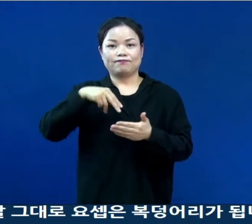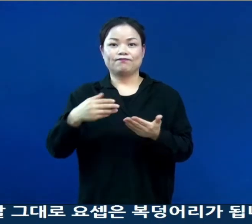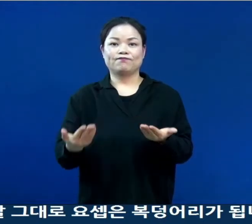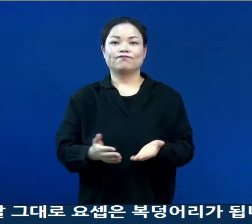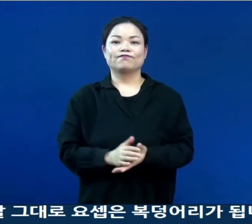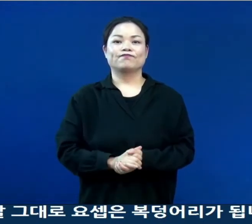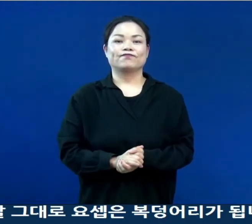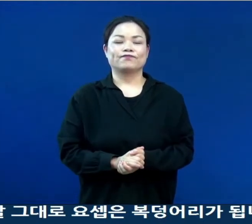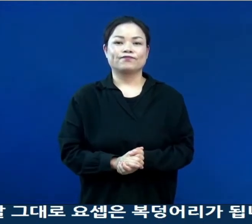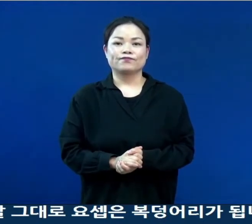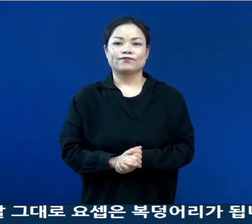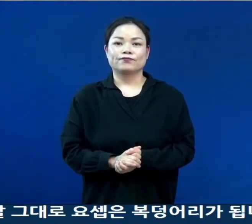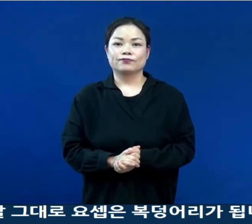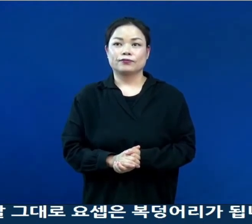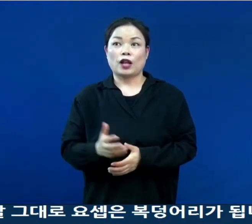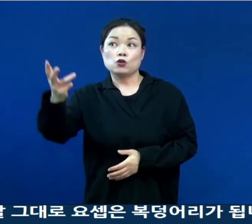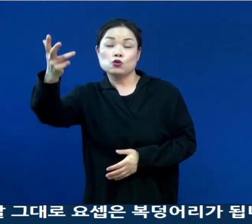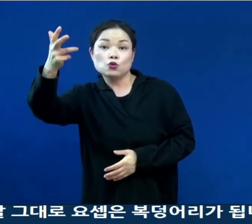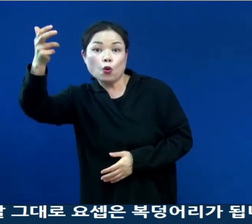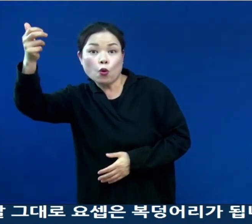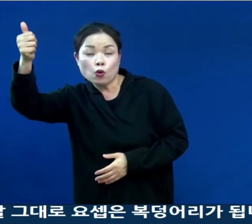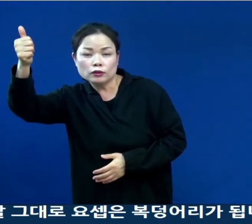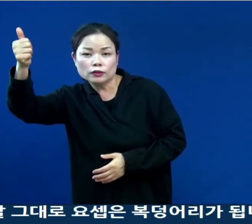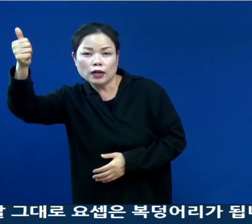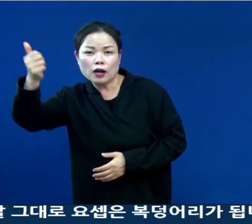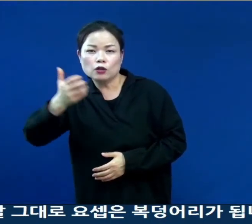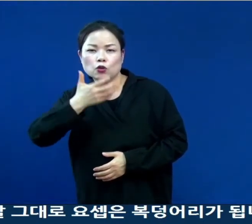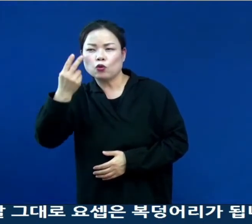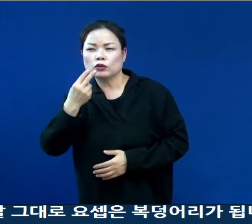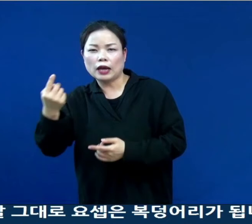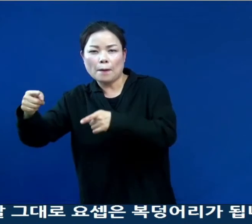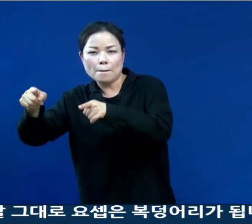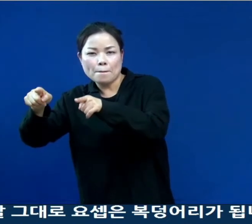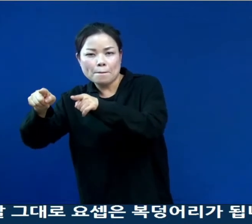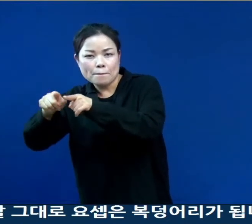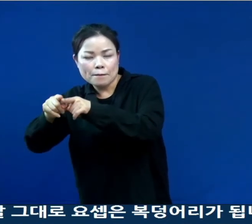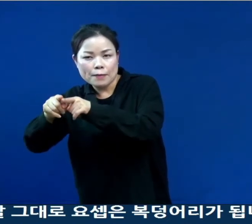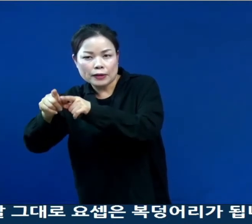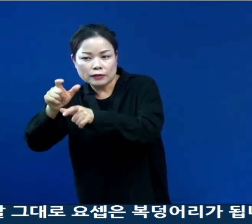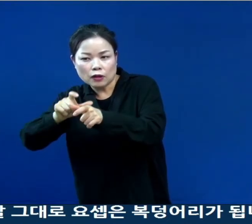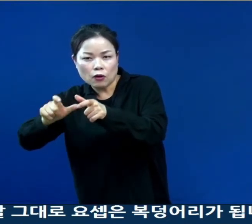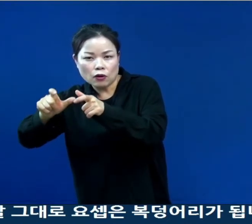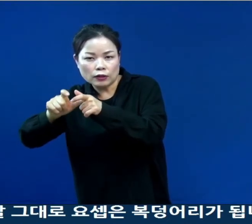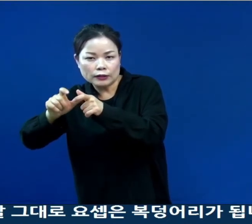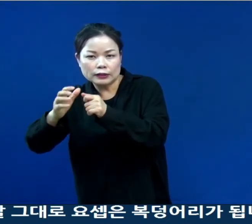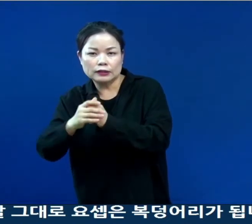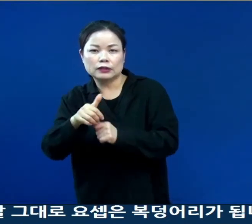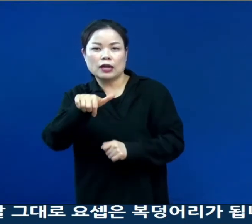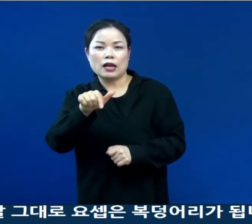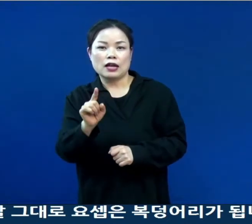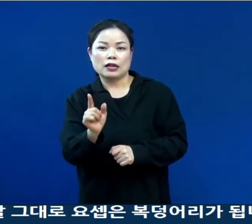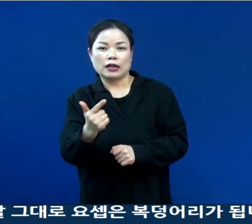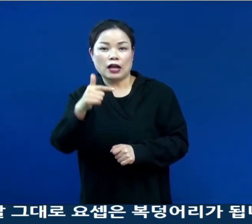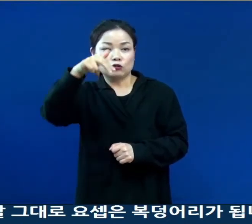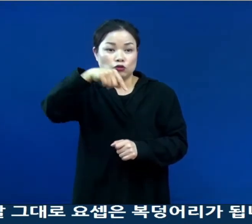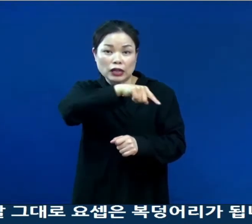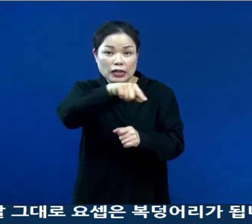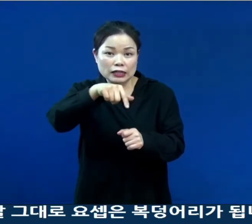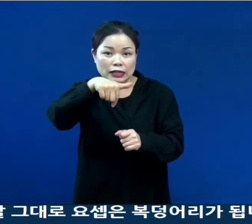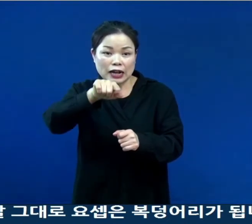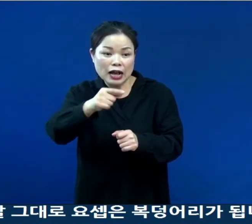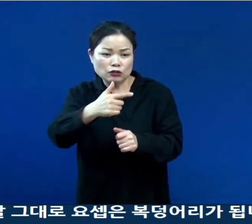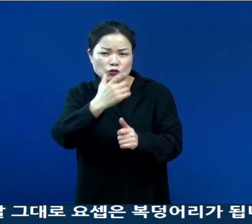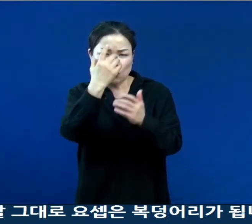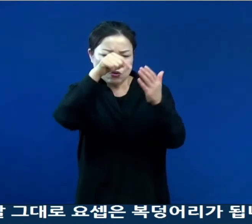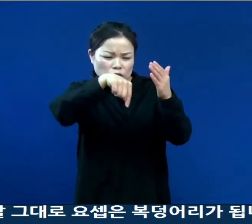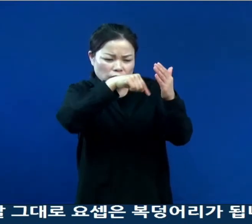읽겠습니다. 여호와께서 요셉과 함께 하시고 그에게 인자를 다하사 간수장에게 은혜를 받게 하심에 간수장이